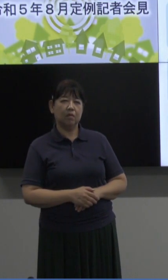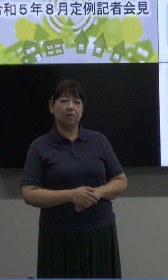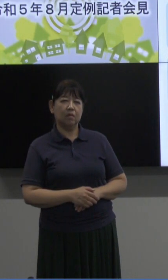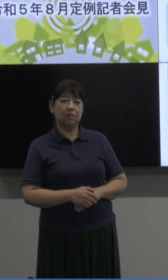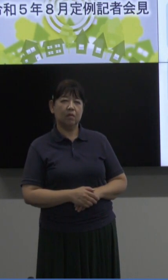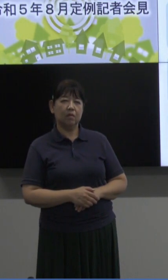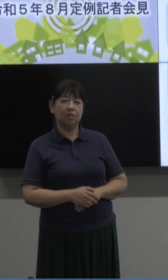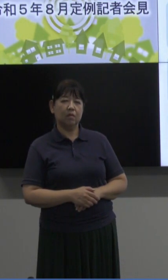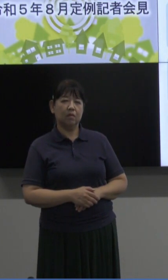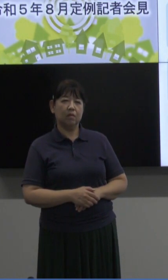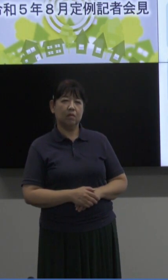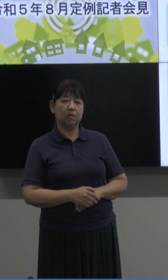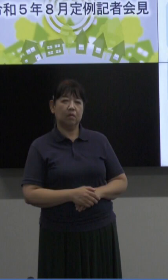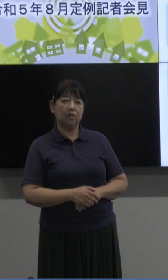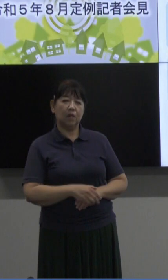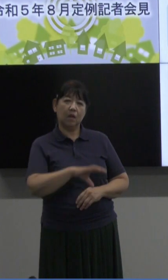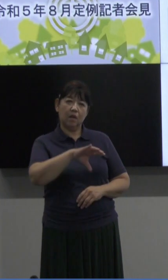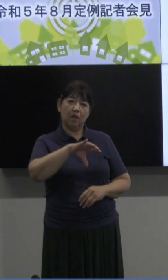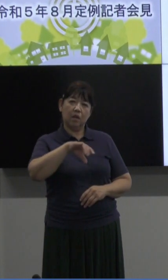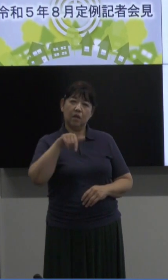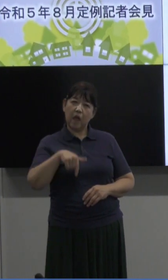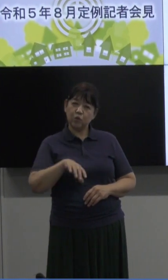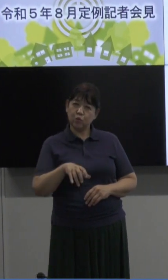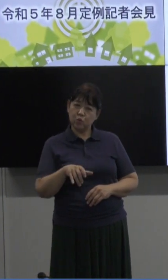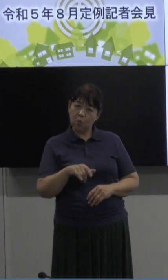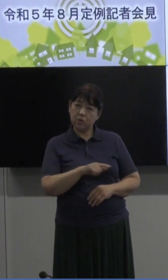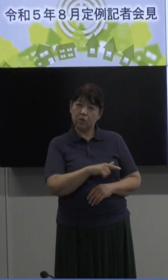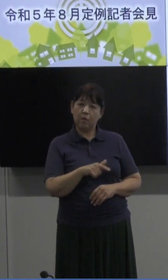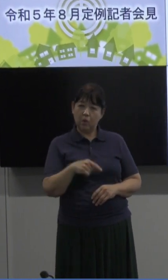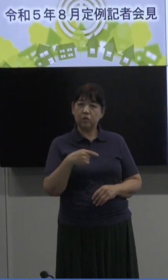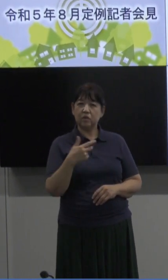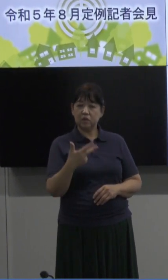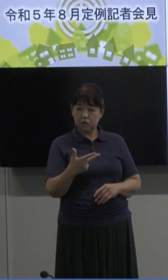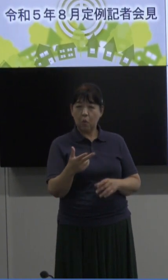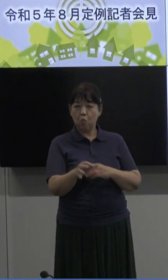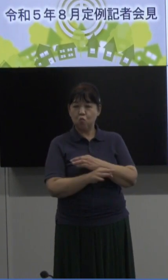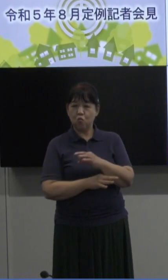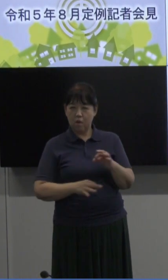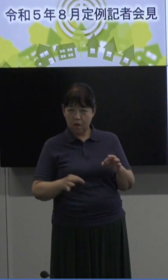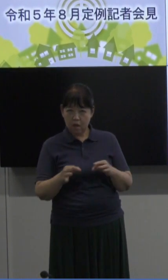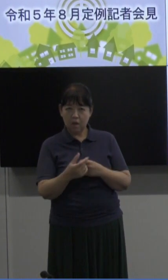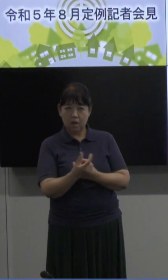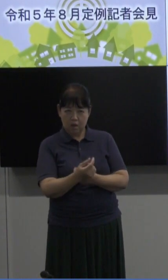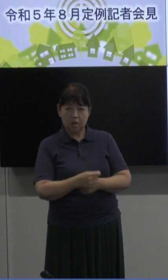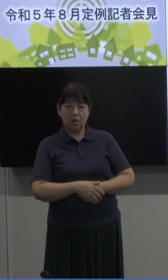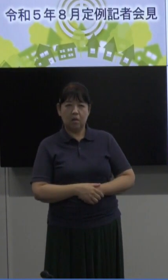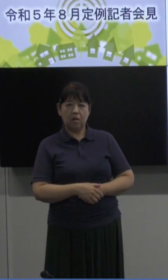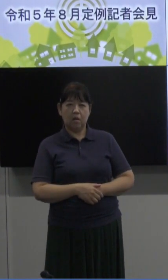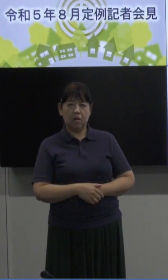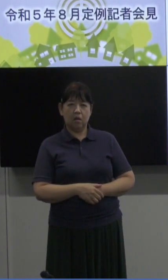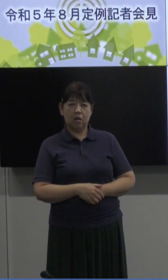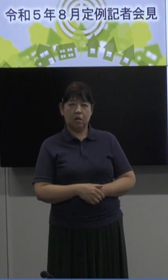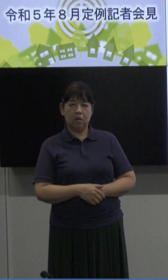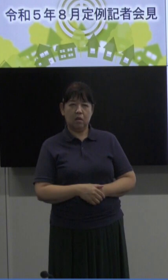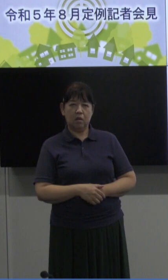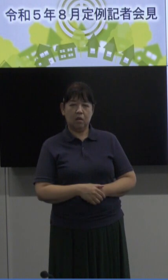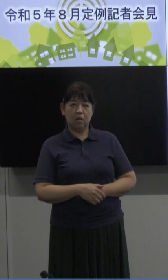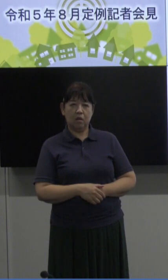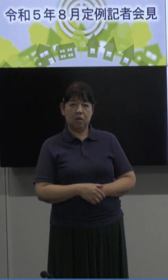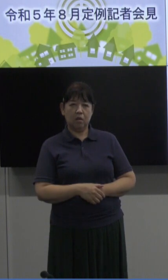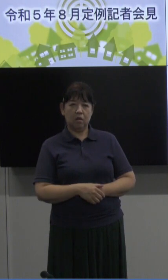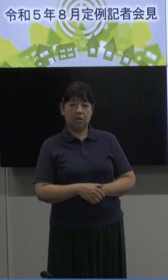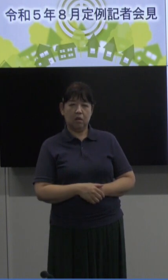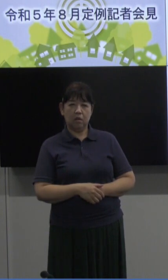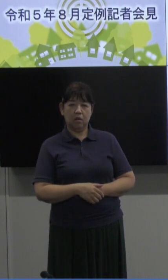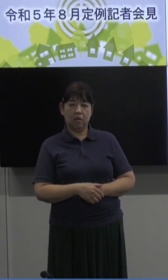運営されていると思うんですけれど、だからそこにはつまり市の意思が働いていると思うんですけれど、その基本